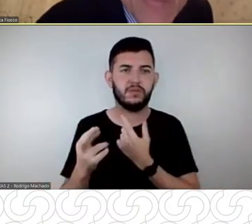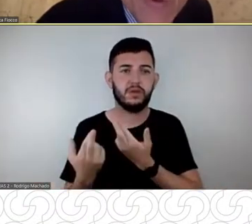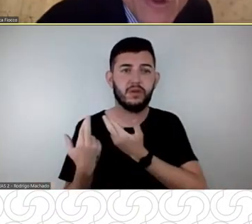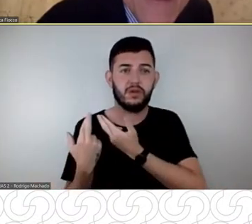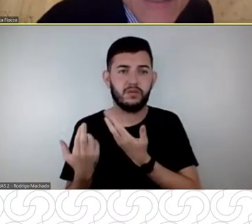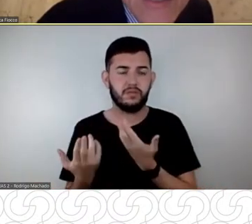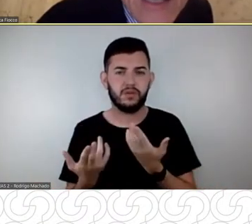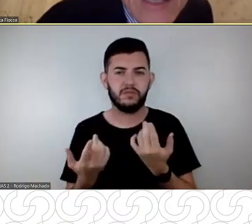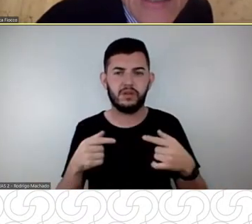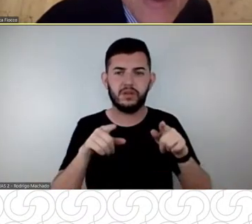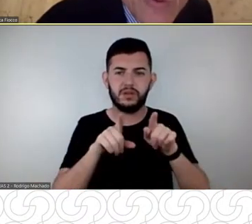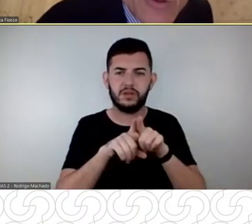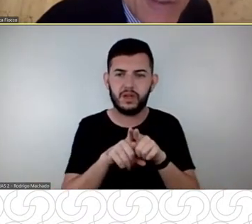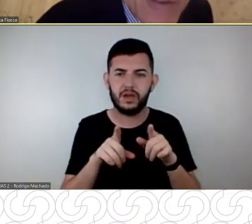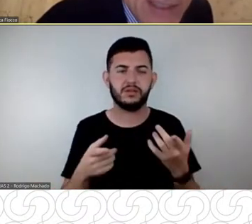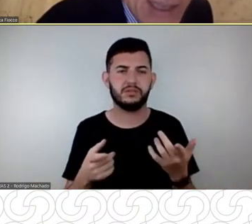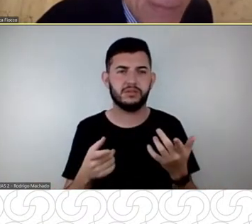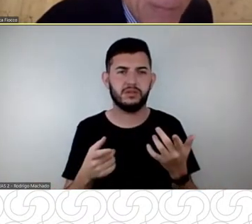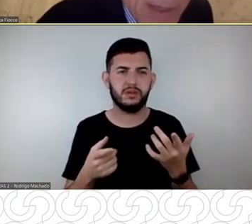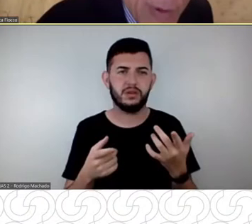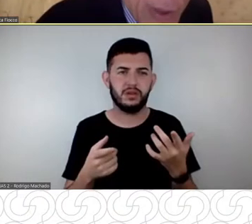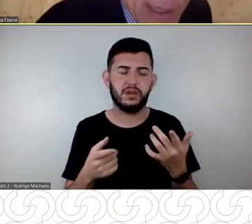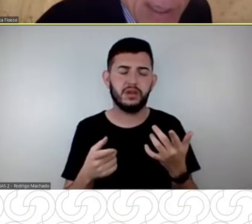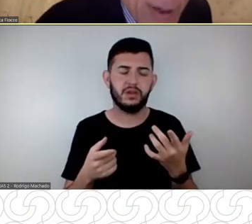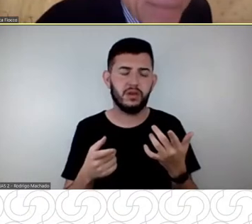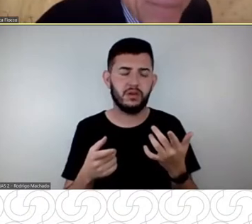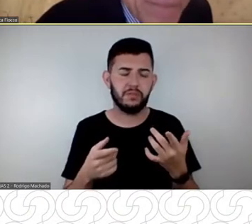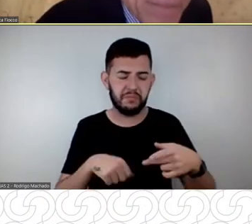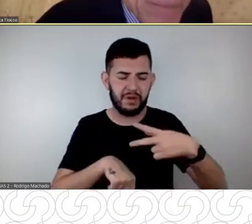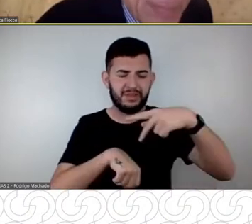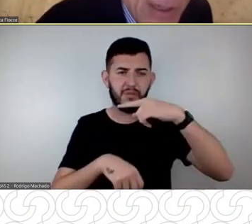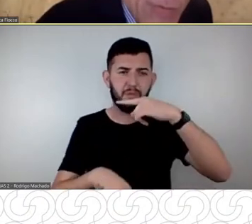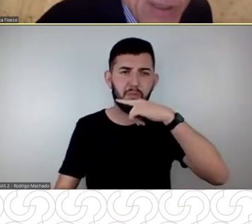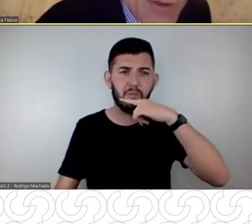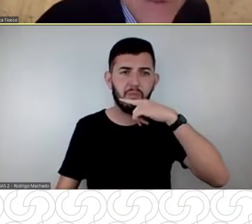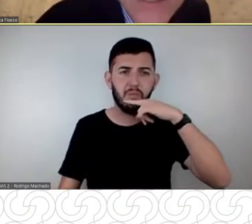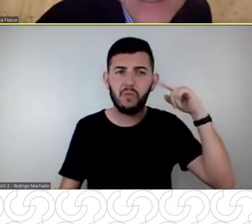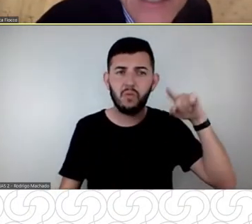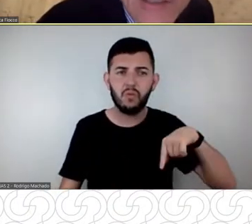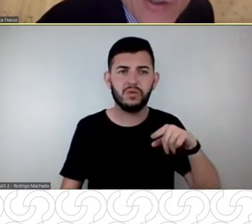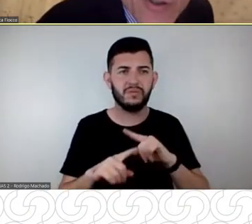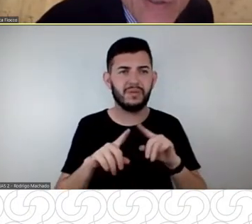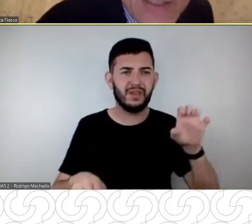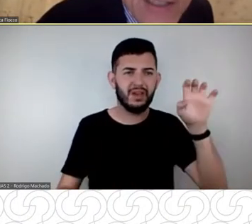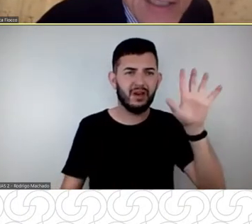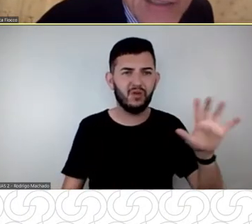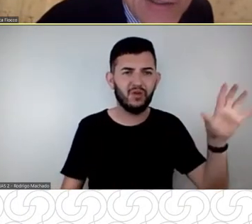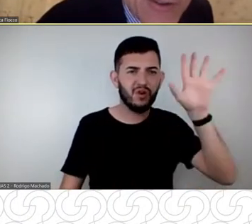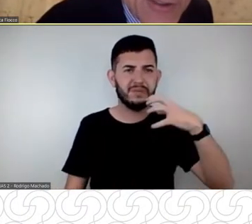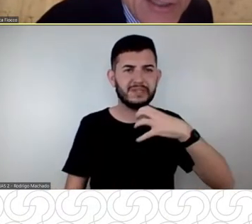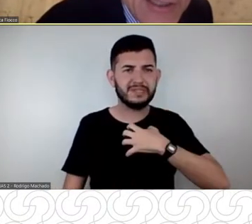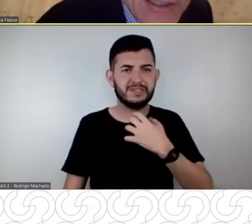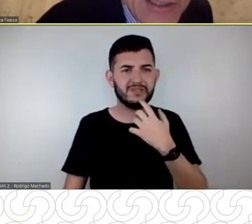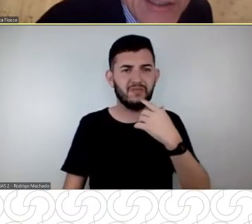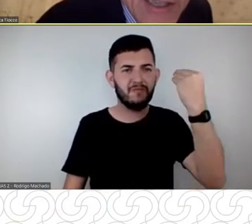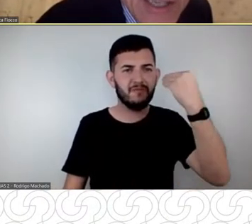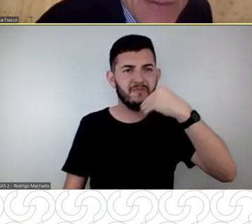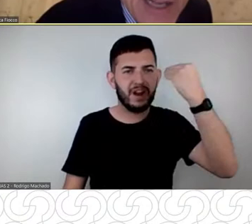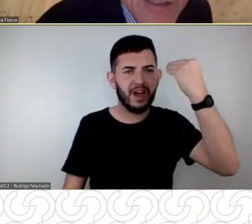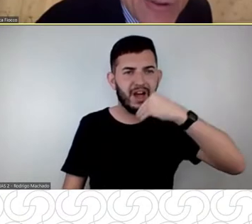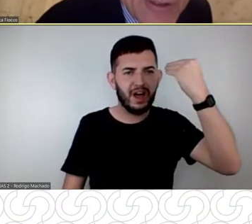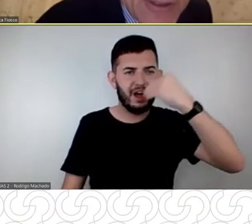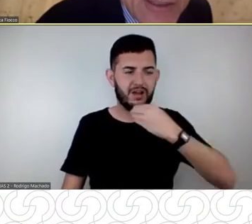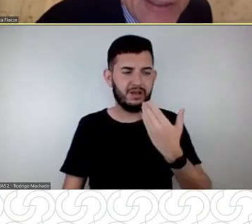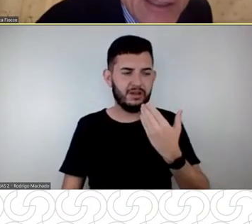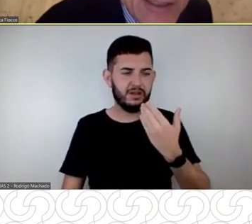russos também, mas a Europa se viu muito fragilizada do ponto de vista político. E